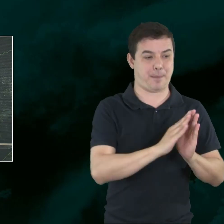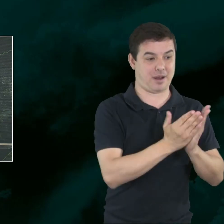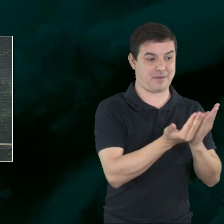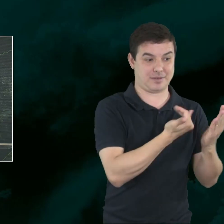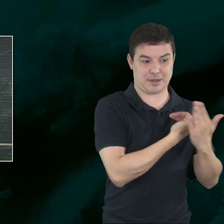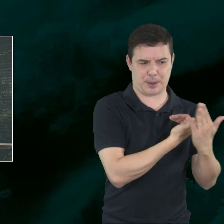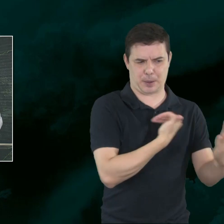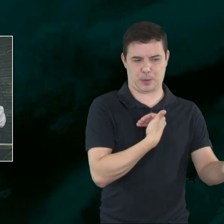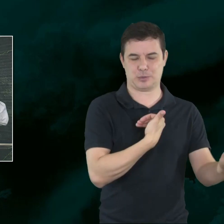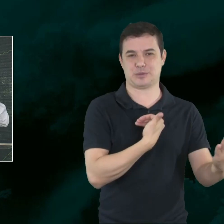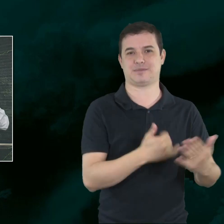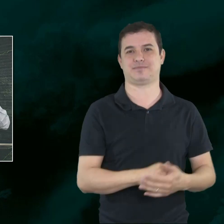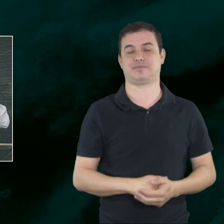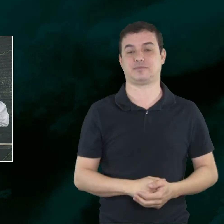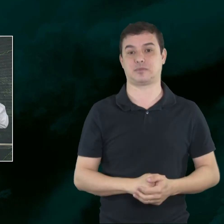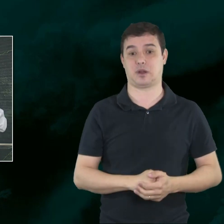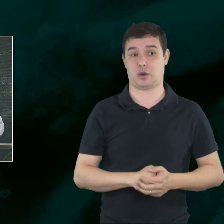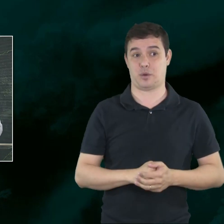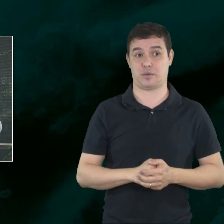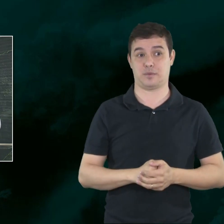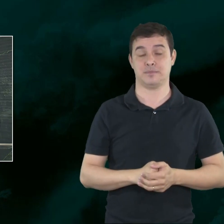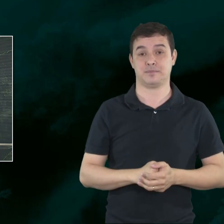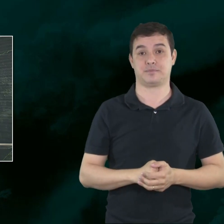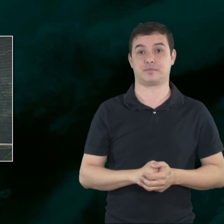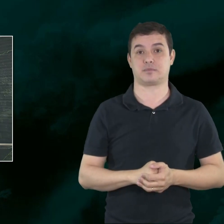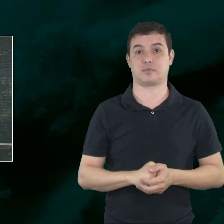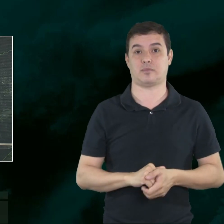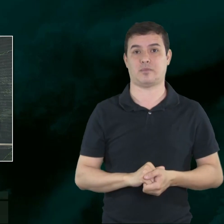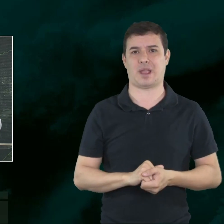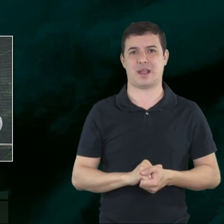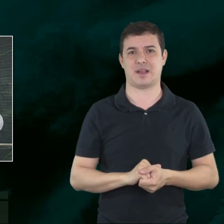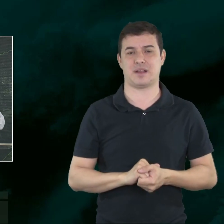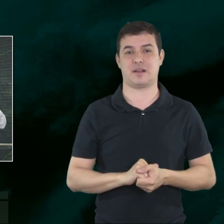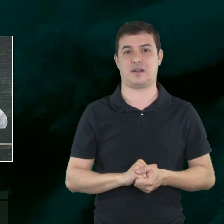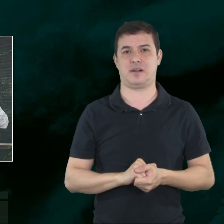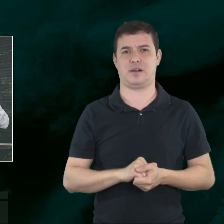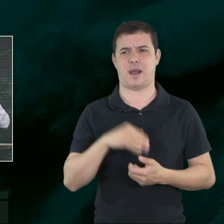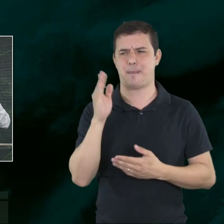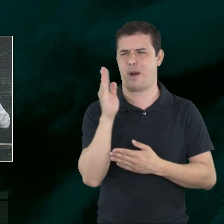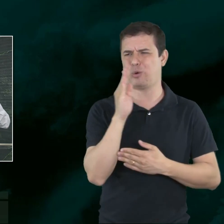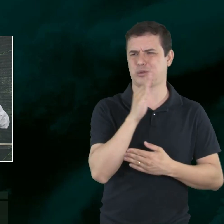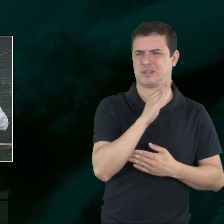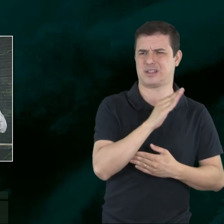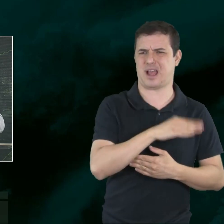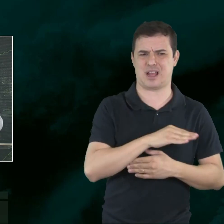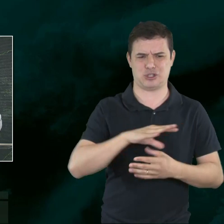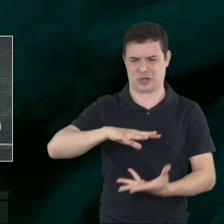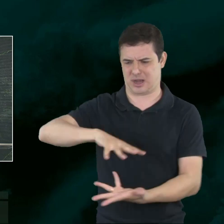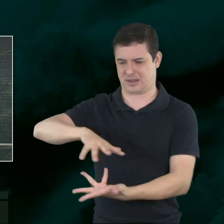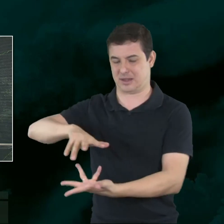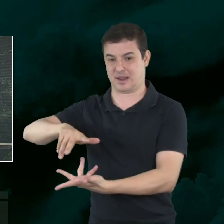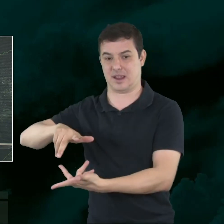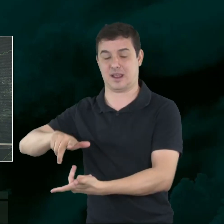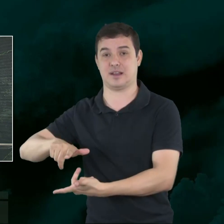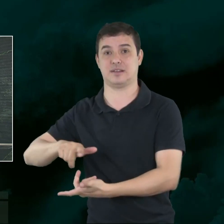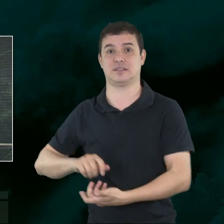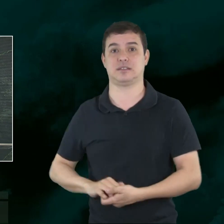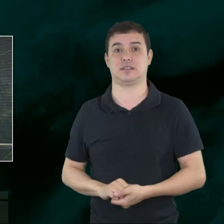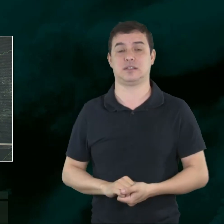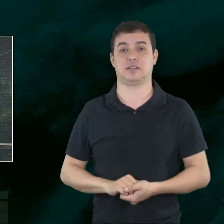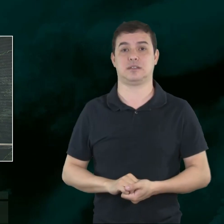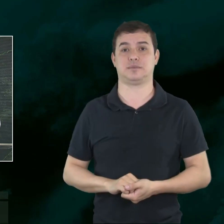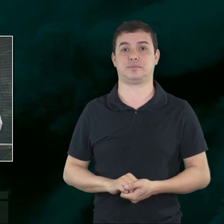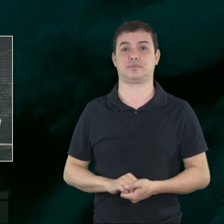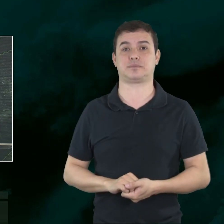Senhor. E por se multiplicar a iniquidade, quer dizer, essa chegada da apostasia,